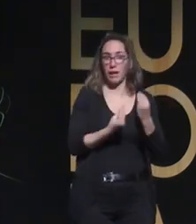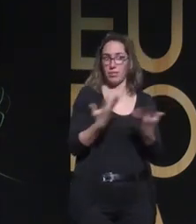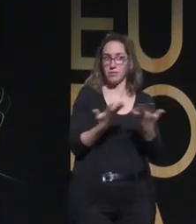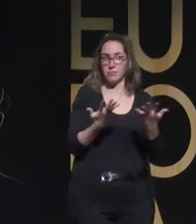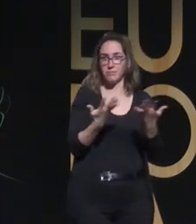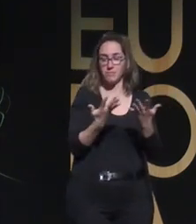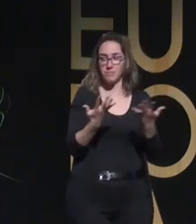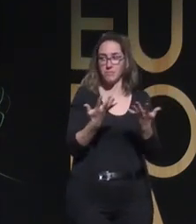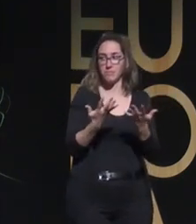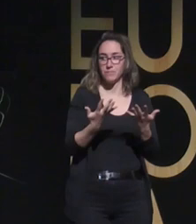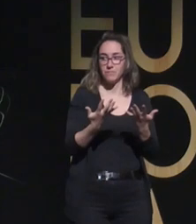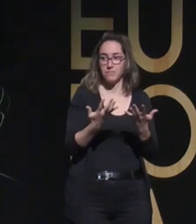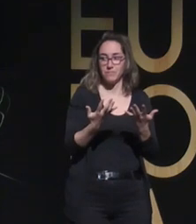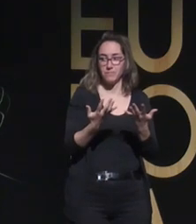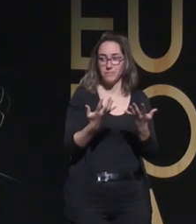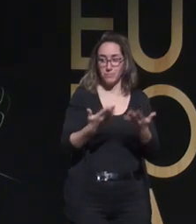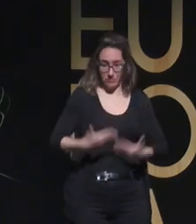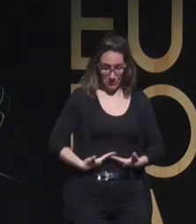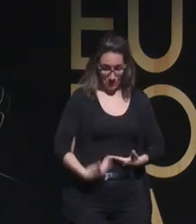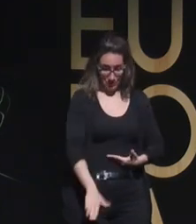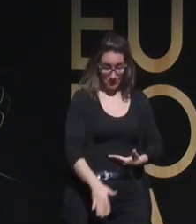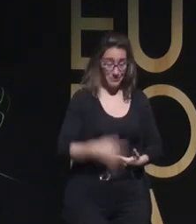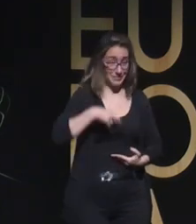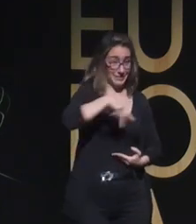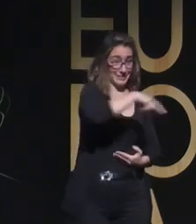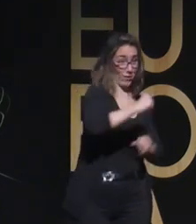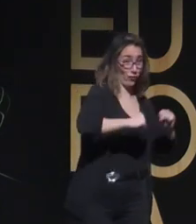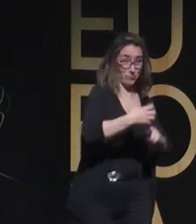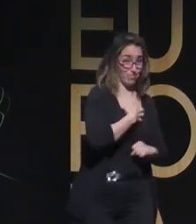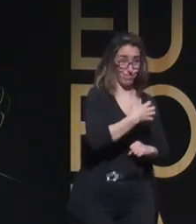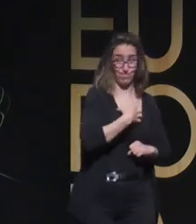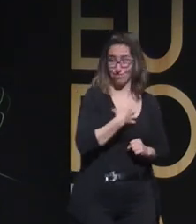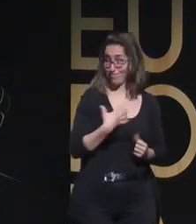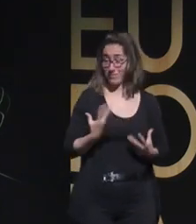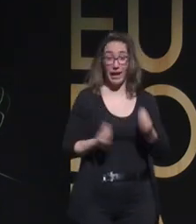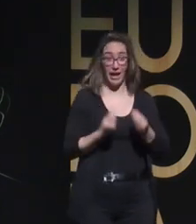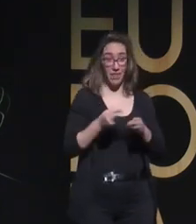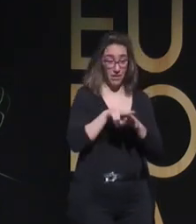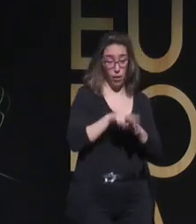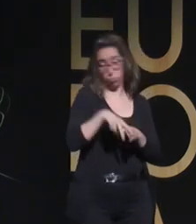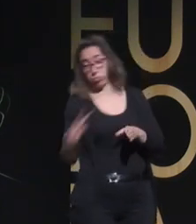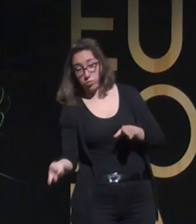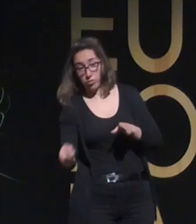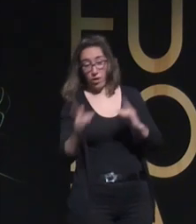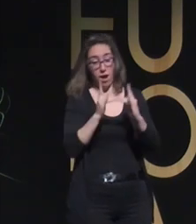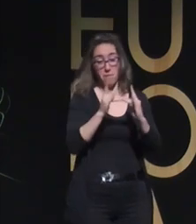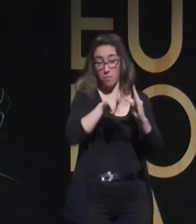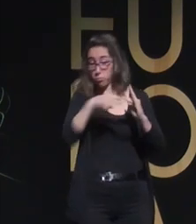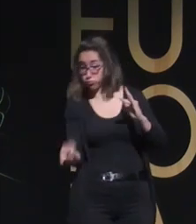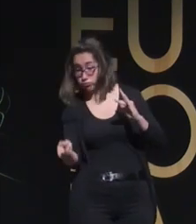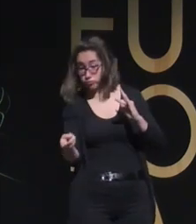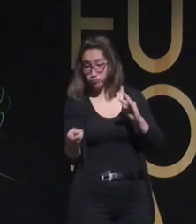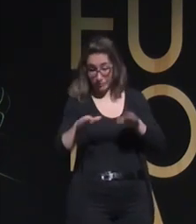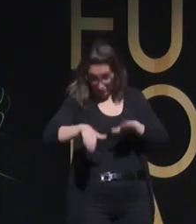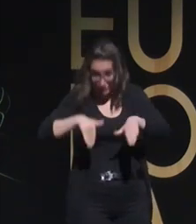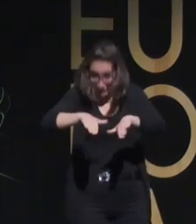Tienes dormida justo la parte del cuerpo que necesitas para correr. Te tiras de la camilla. El síndrome Rambo otra